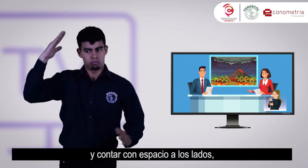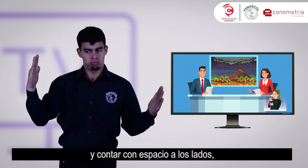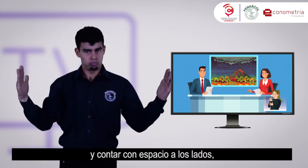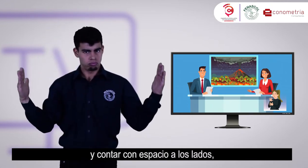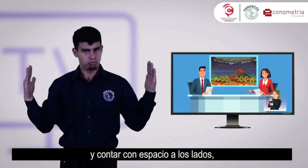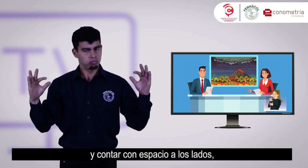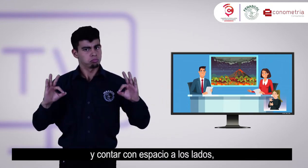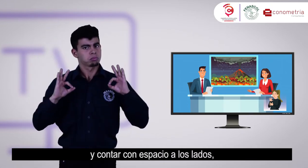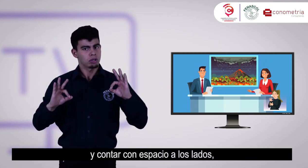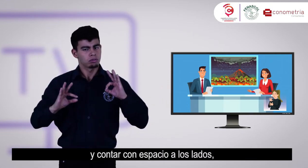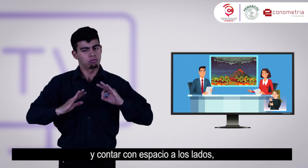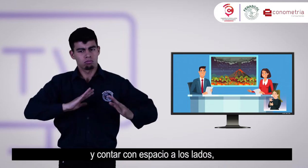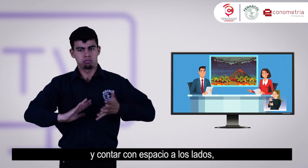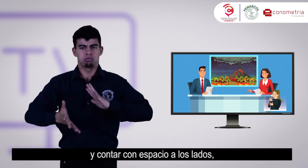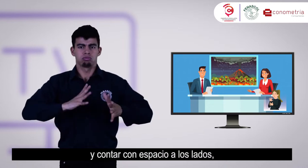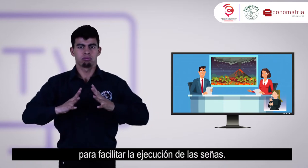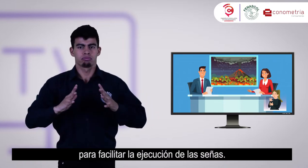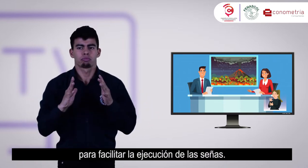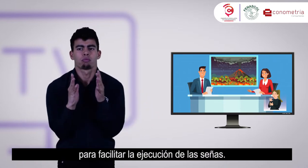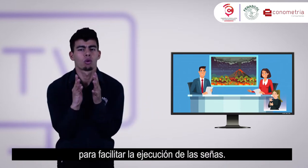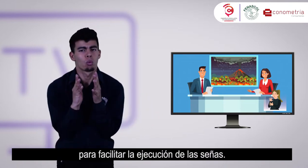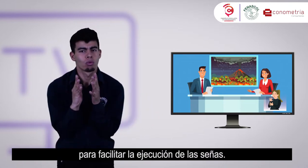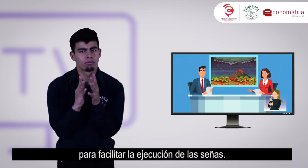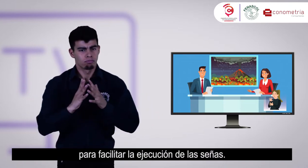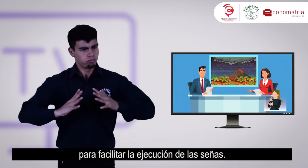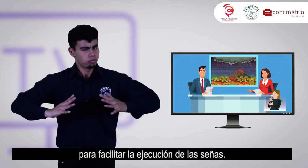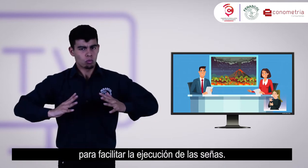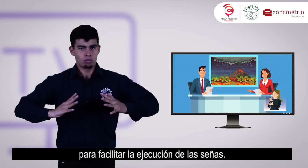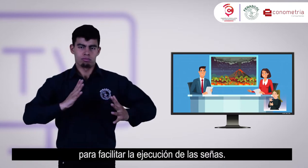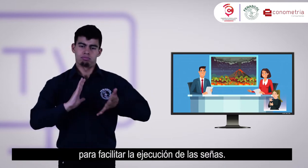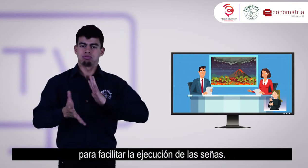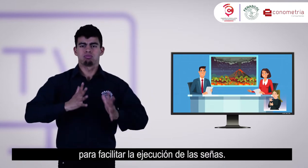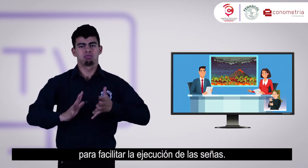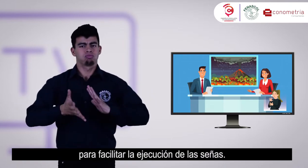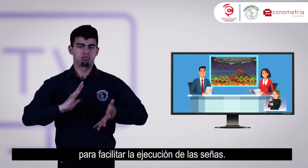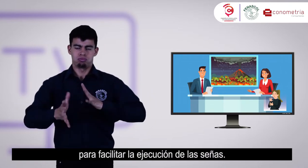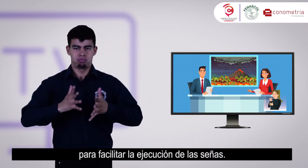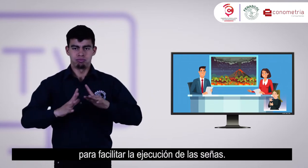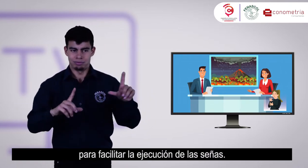para facilitar la ejecución de las señas.